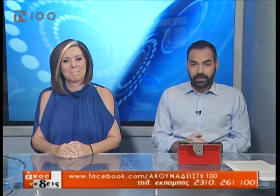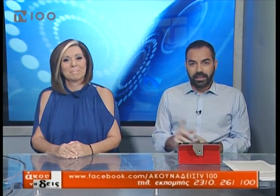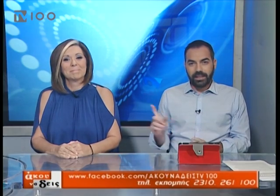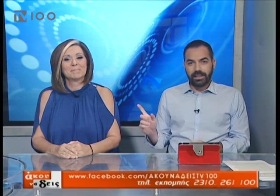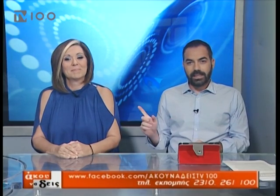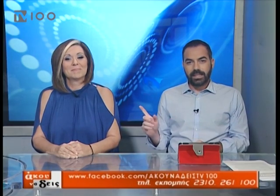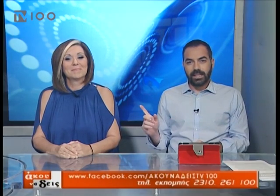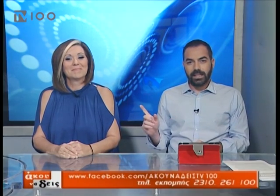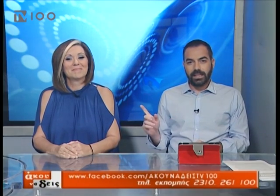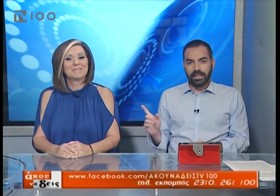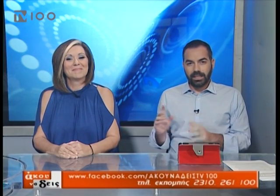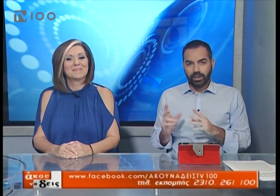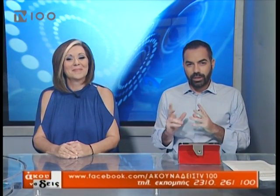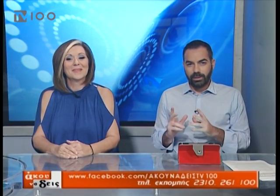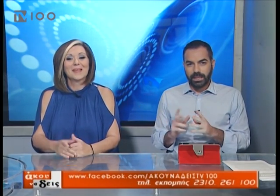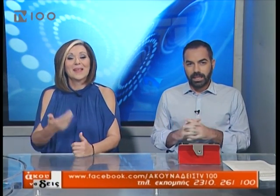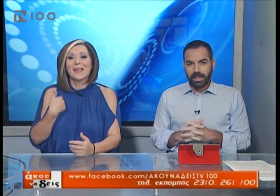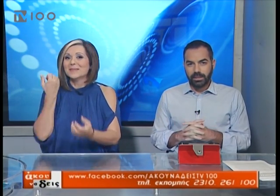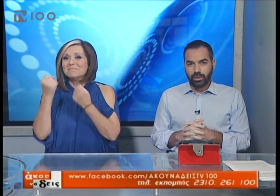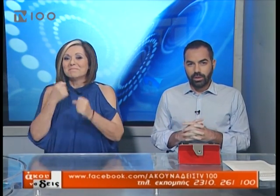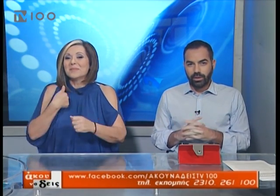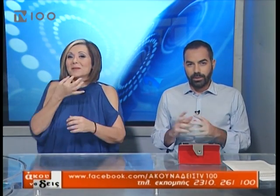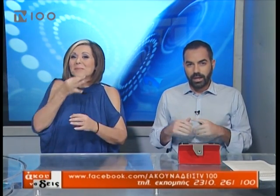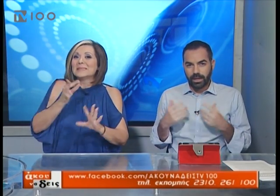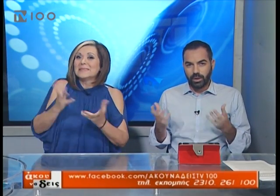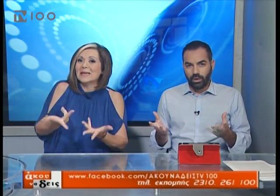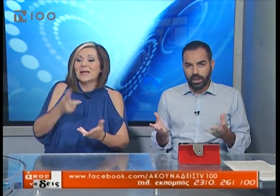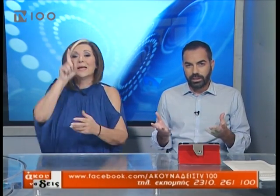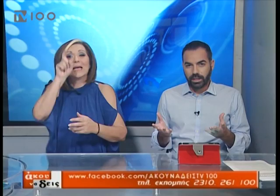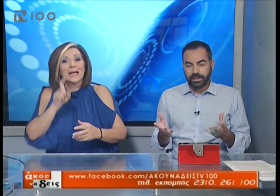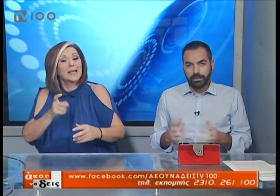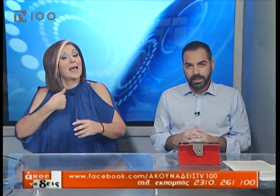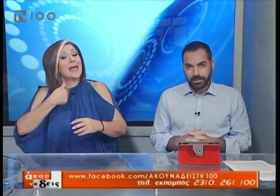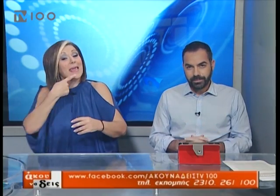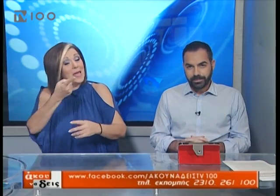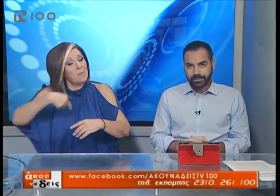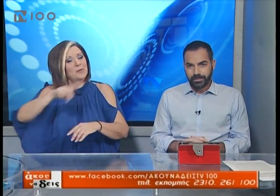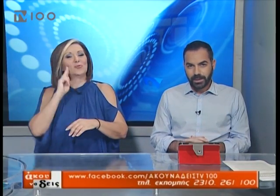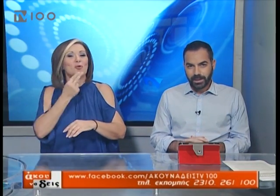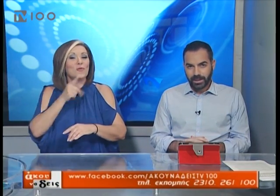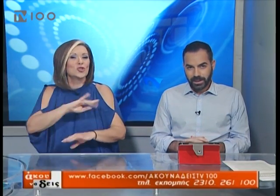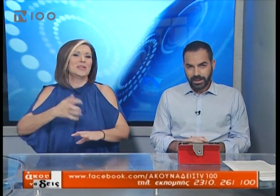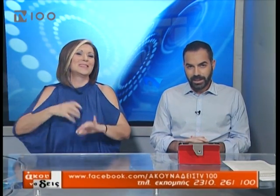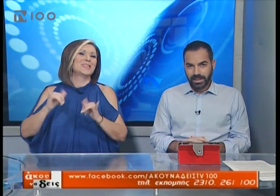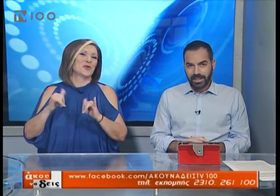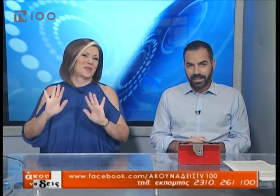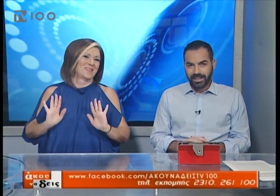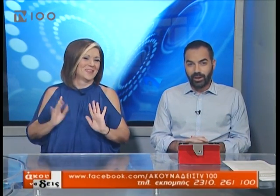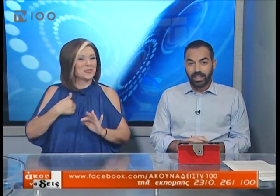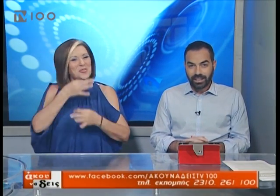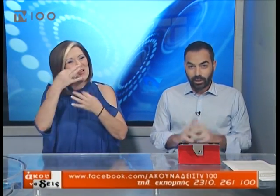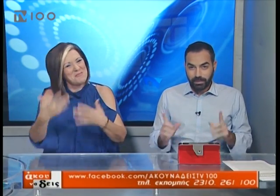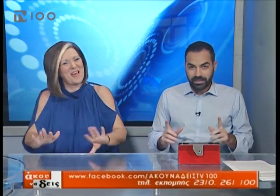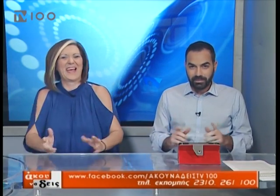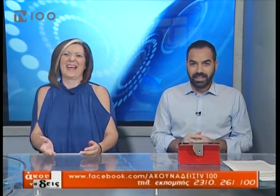Καλησπέρα, πάνε. Δεν αντέδρασες, γιατί δεν ξέρω και τη νοηματική, στο ενδεχόμενο να κάνουμε όλη τη χρονιά την εκπομπή μαζί. Είπα στους κοφούς ότι είναι αστείο. Ότι